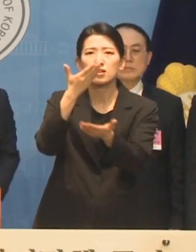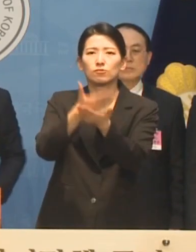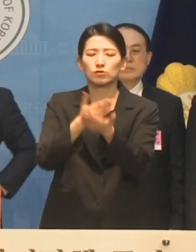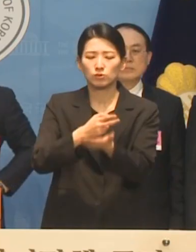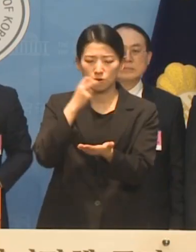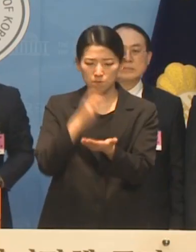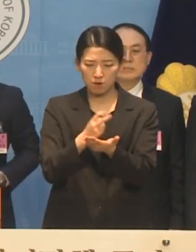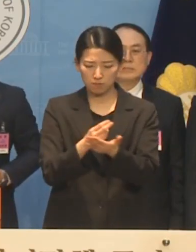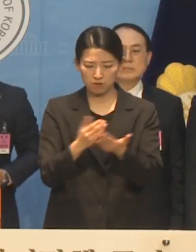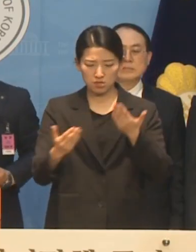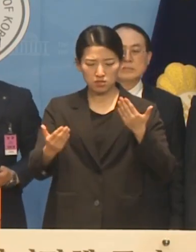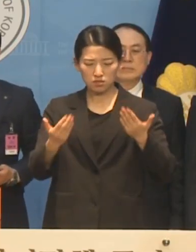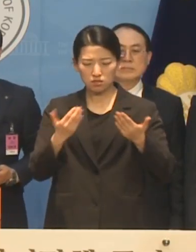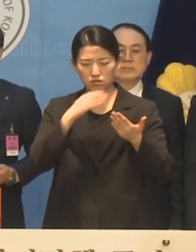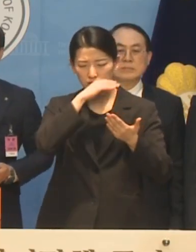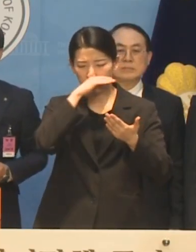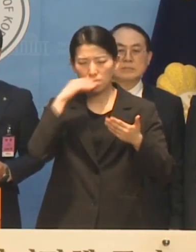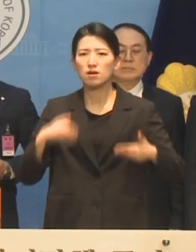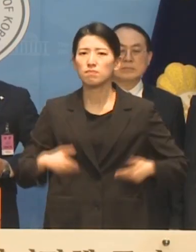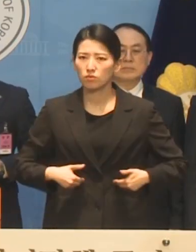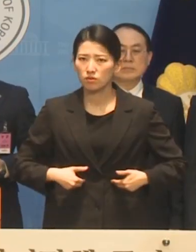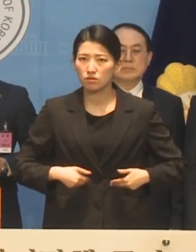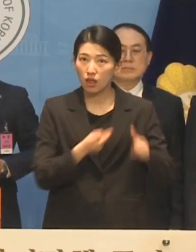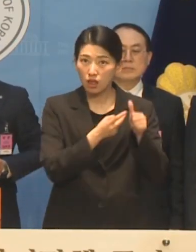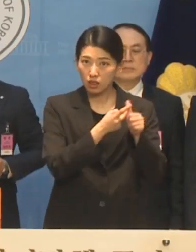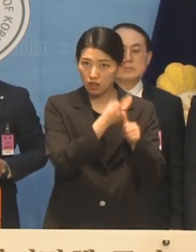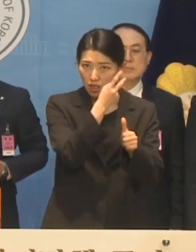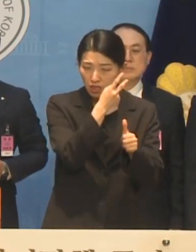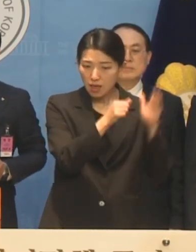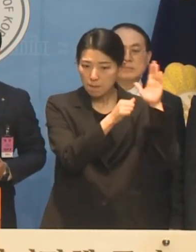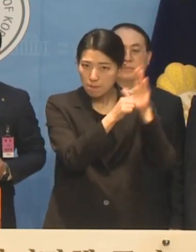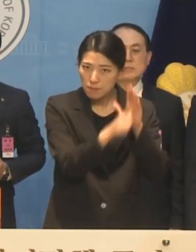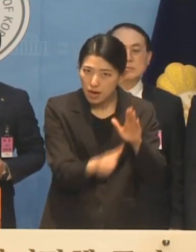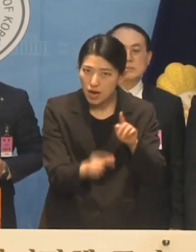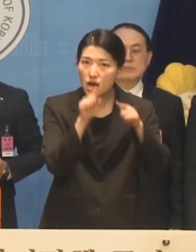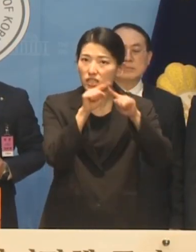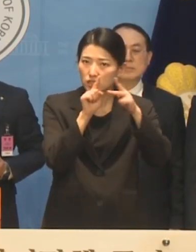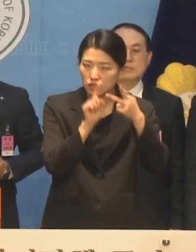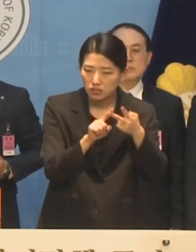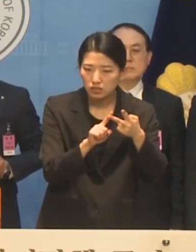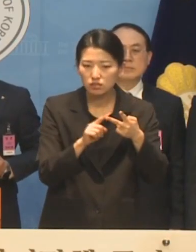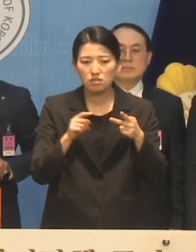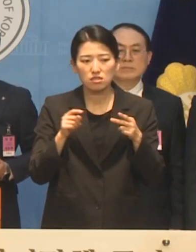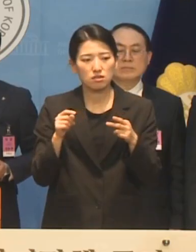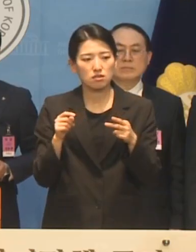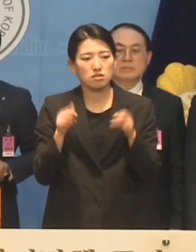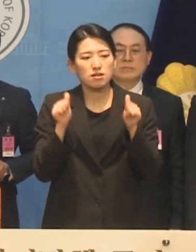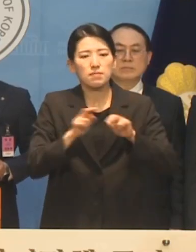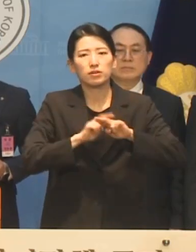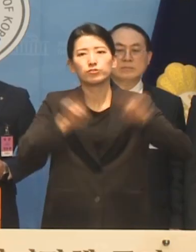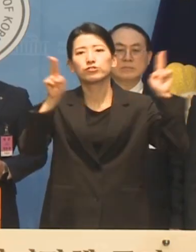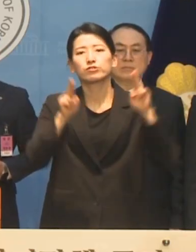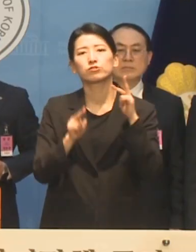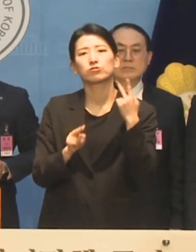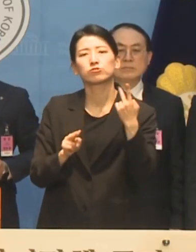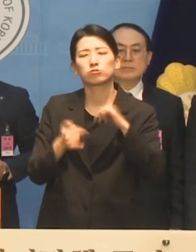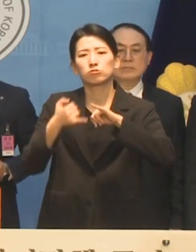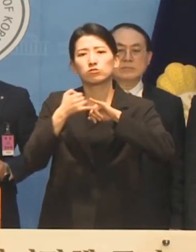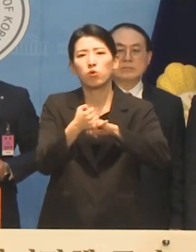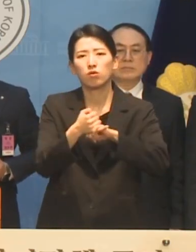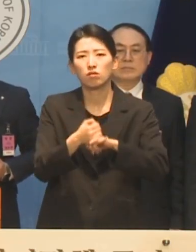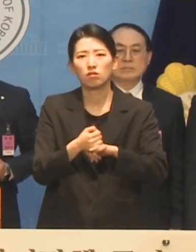주시고 최소한 각하 내지 반드시 기각을 하여 우리 대한민국을 새롭게 세우는 일에 앞장서